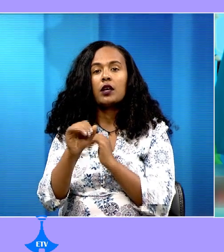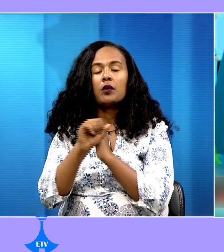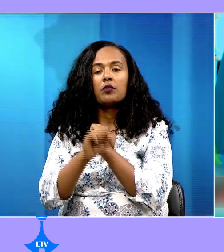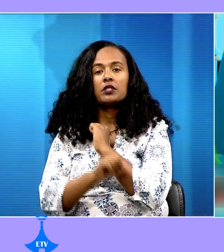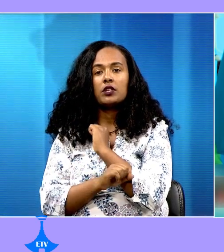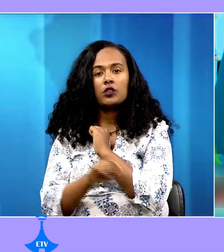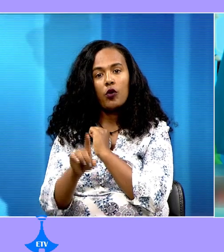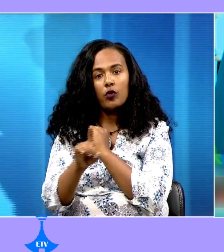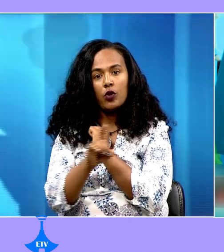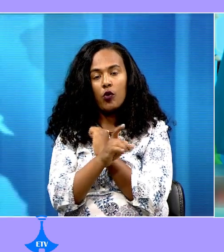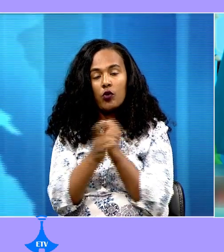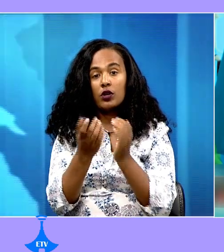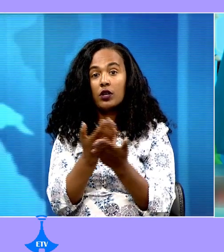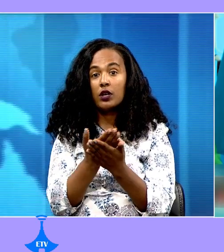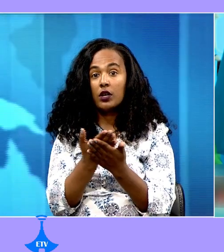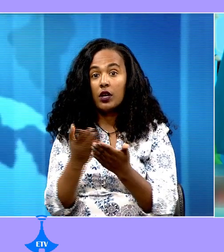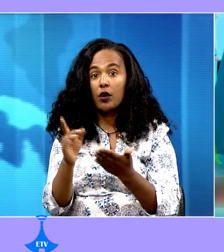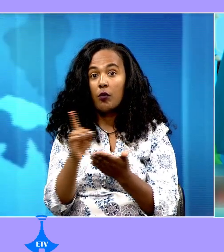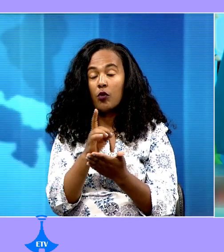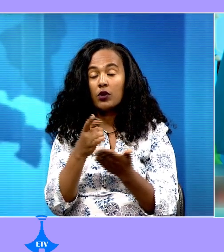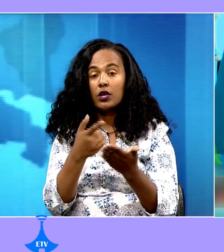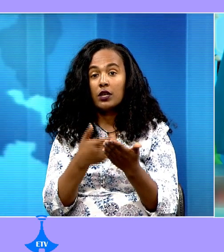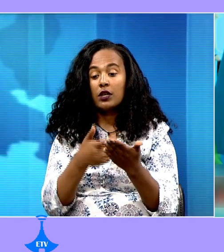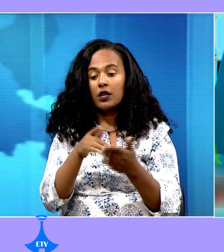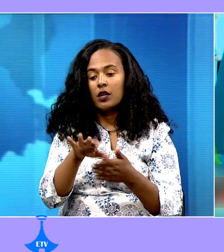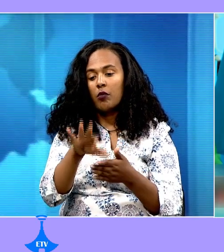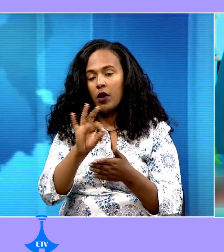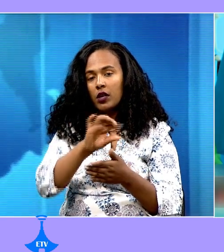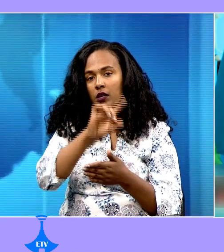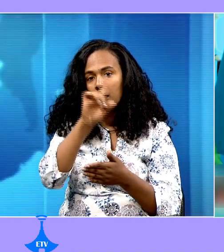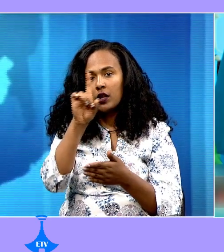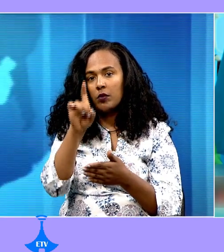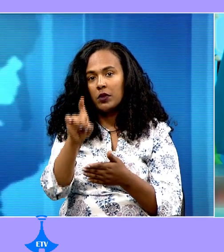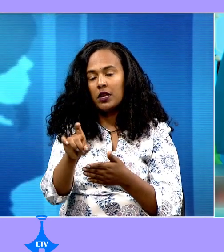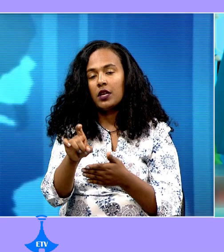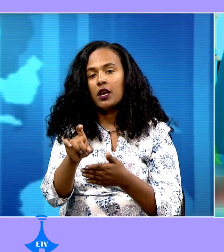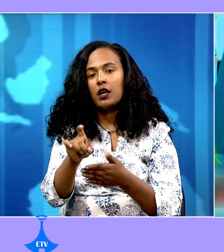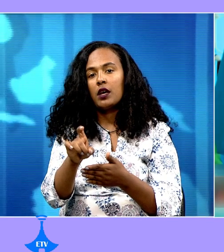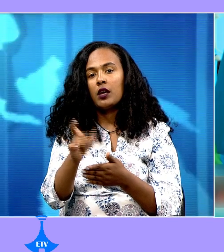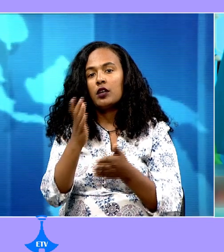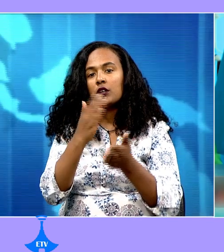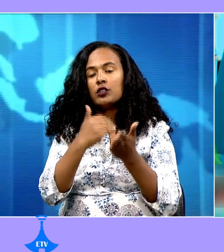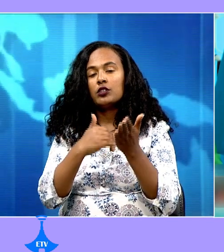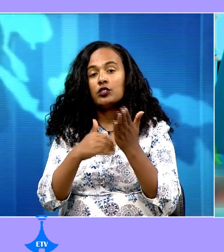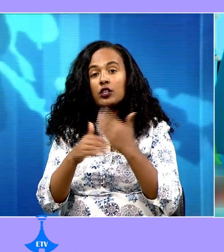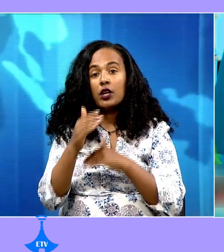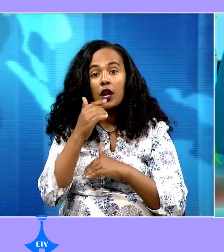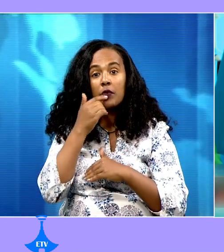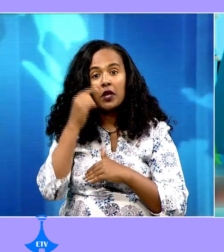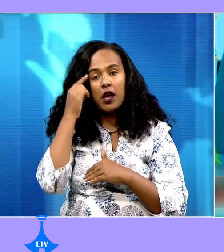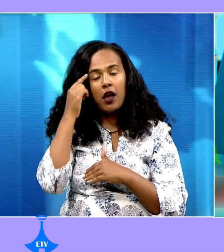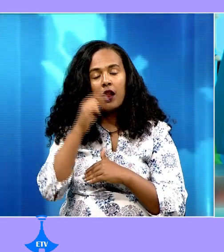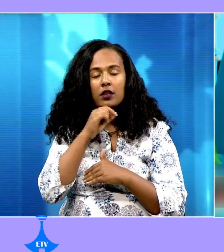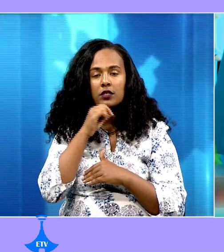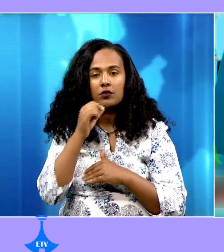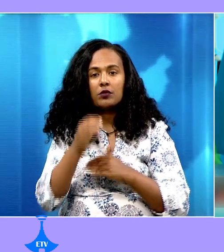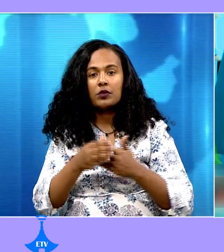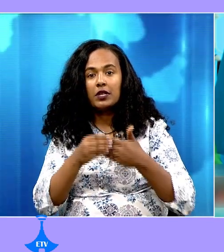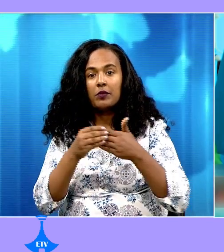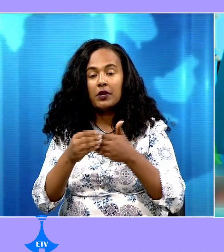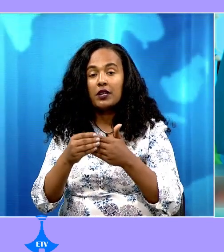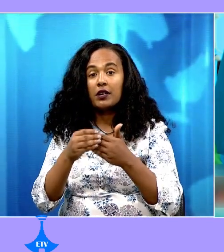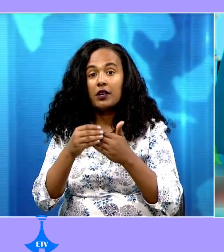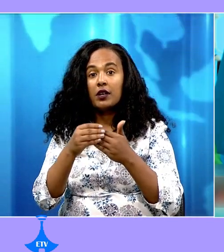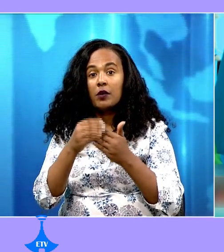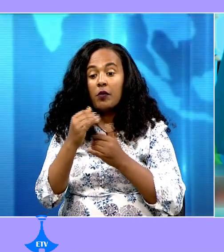ነገር ነው። ያንን ማግኘት ደግሞ እና መጠየቅ ችግር አለው ብዬ አላስብም። እንደ መርህ፣ ዓለም አቀፋዊ